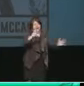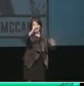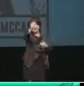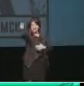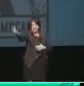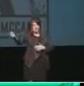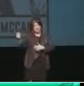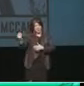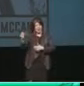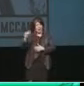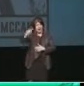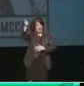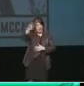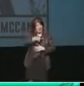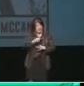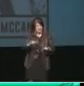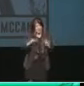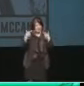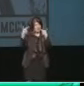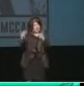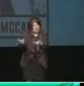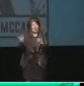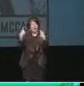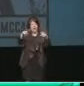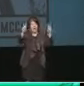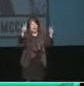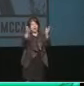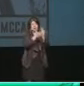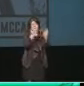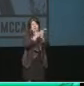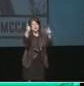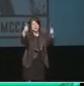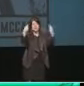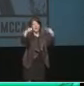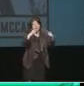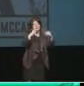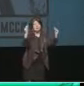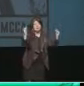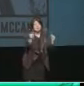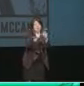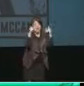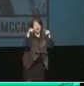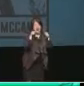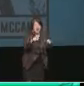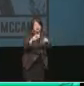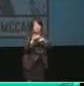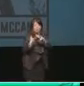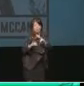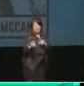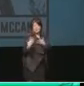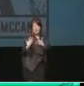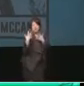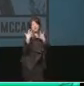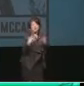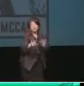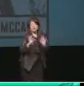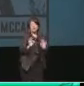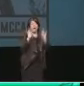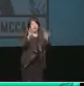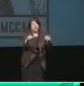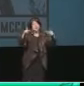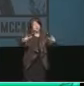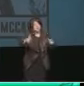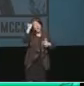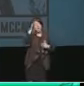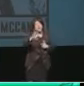questo libro questo libro questo bacio va dal mondo intero che è uno dei libri dei romanzi più amati dell'ultimo decennio Colum McCann sarà con noi a Torino io ringrazio il